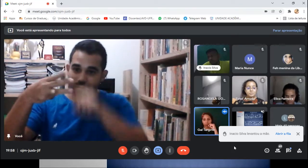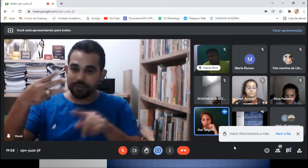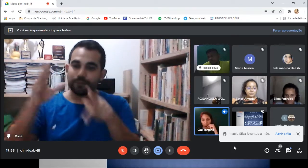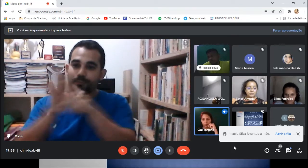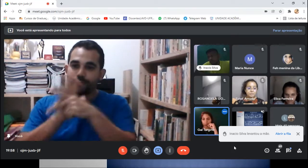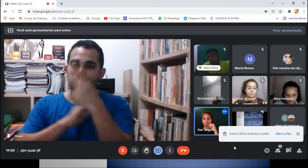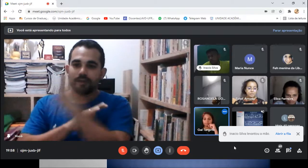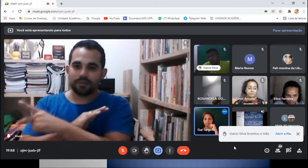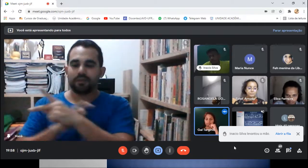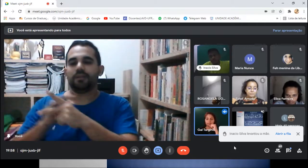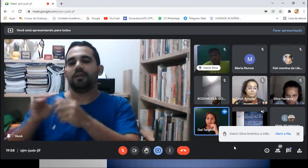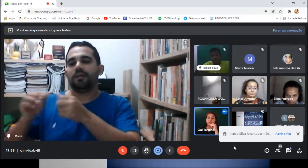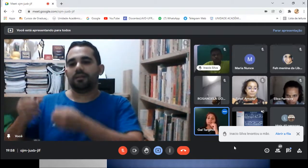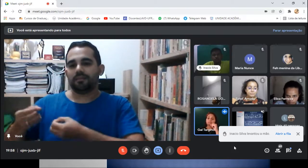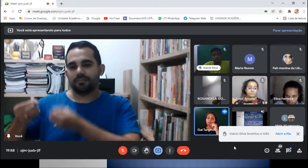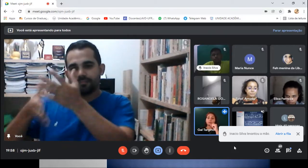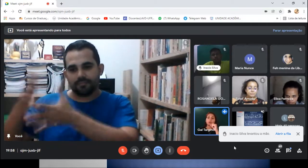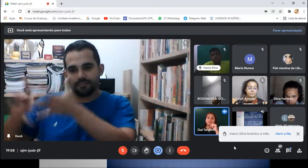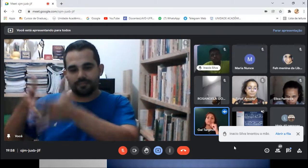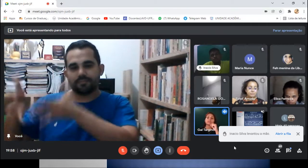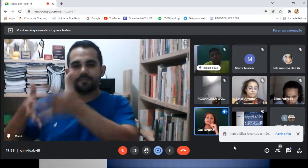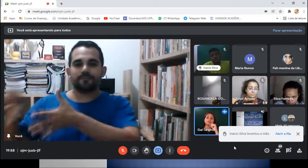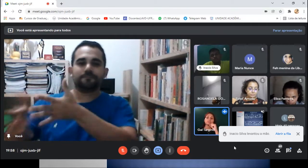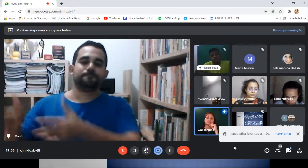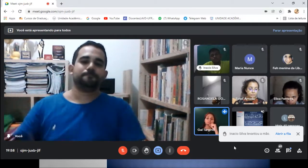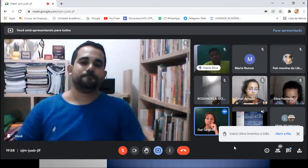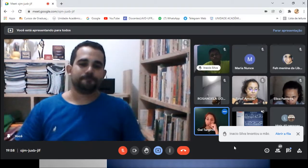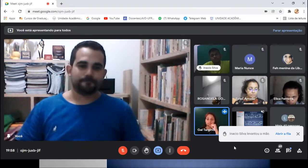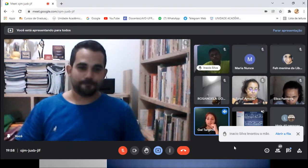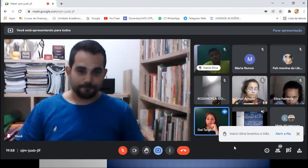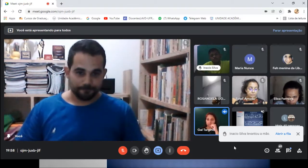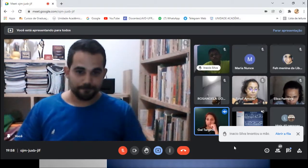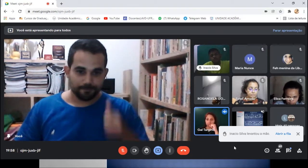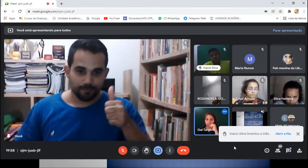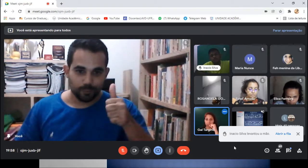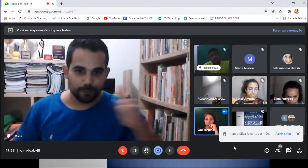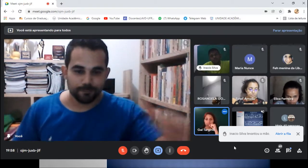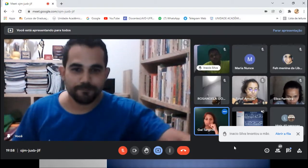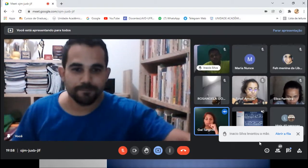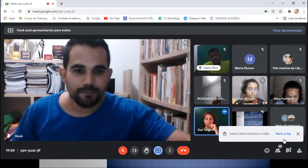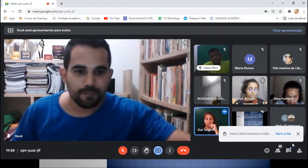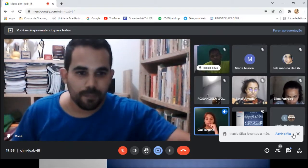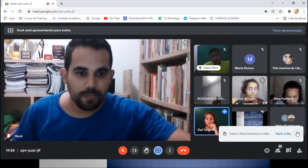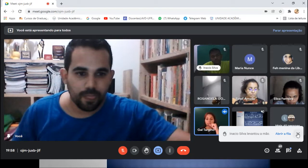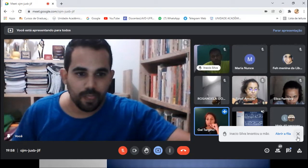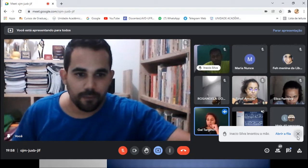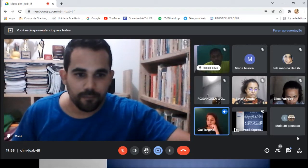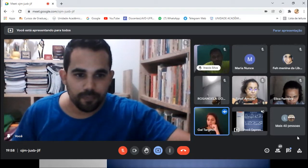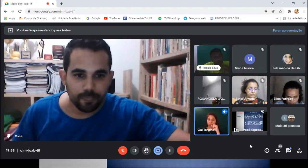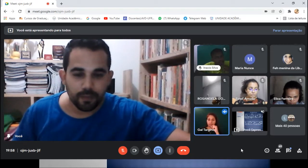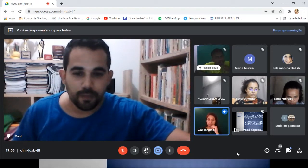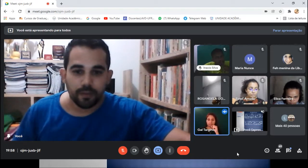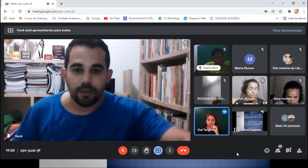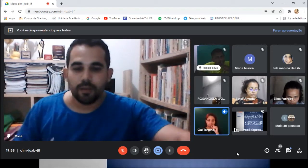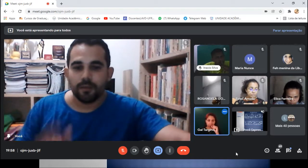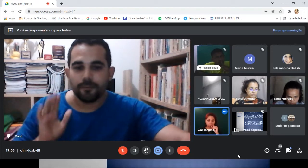perpectual, certo? Que são próprios das línguas de sinais. Então, nós já percebemos uma diferença, né?